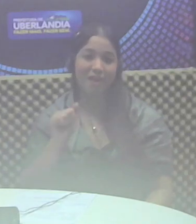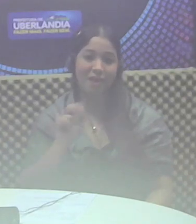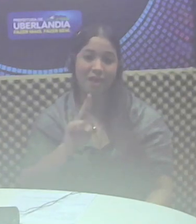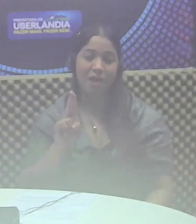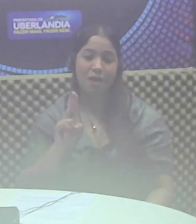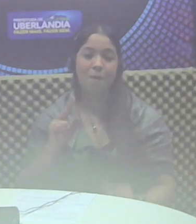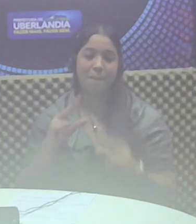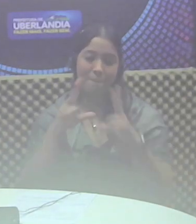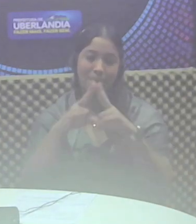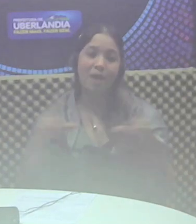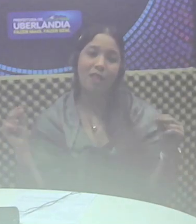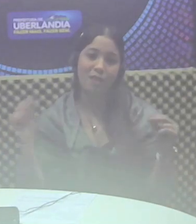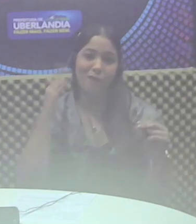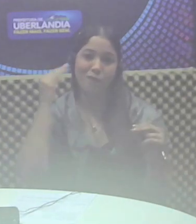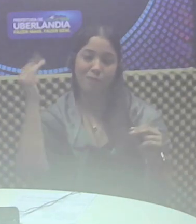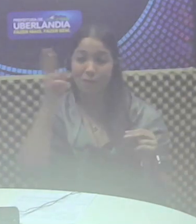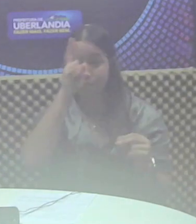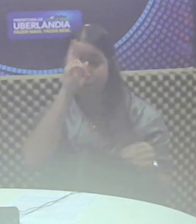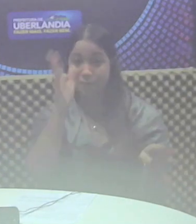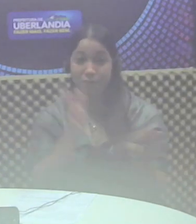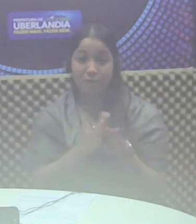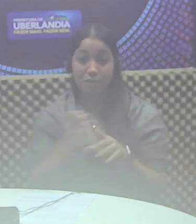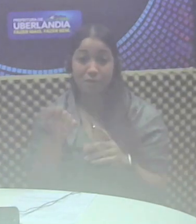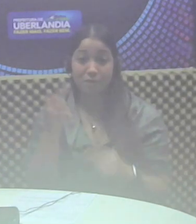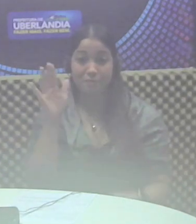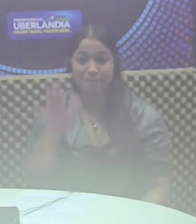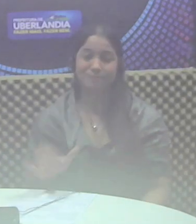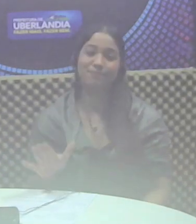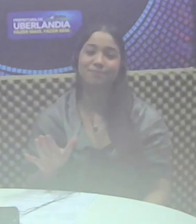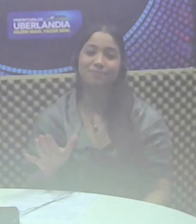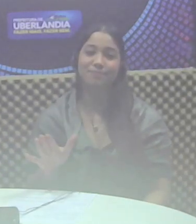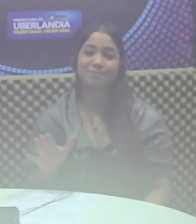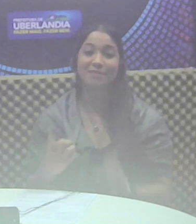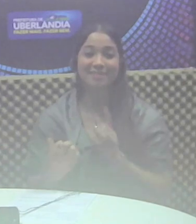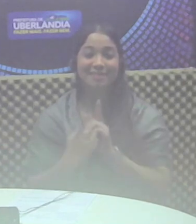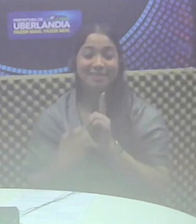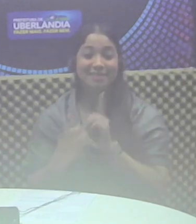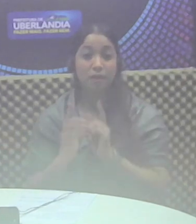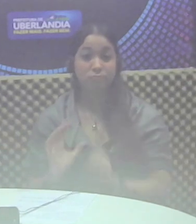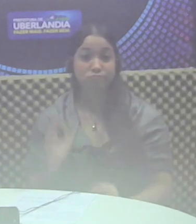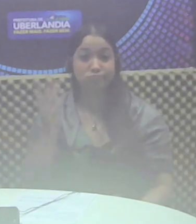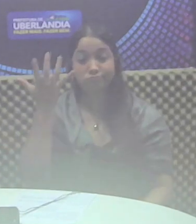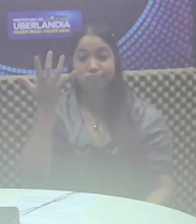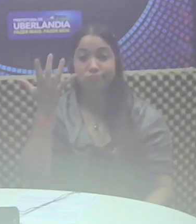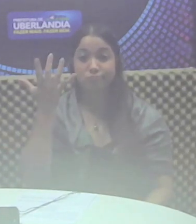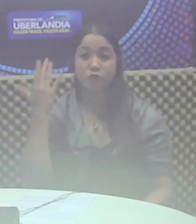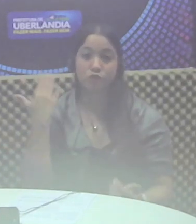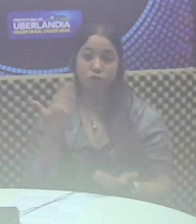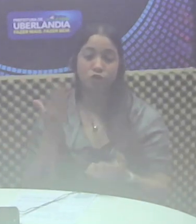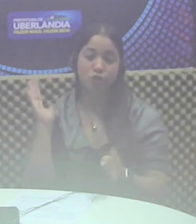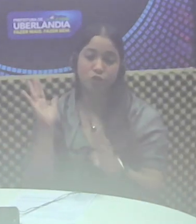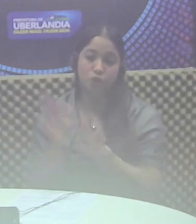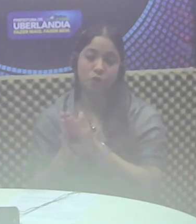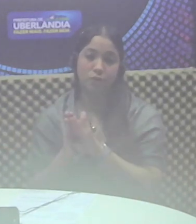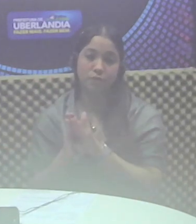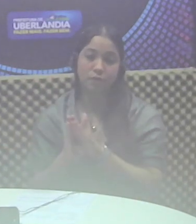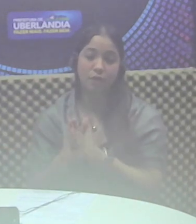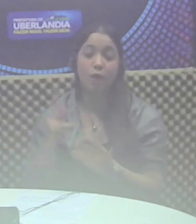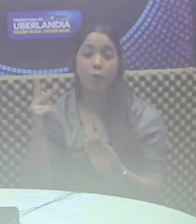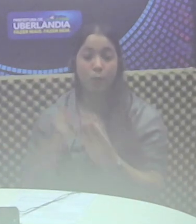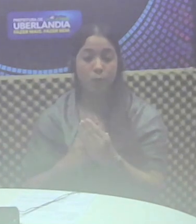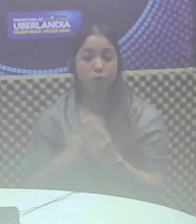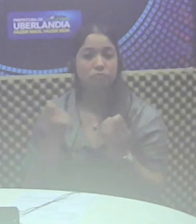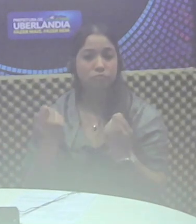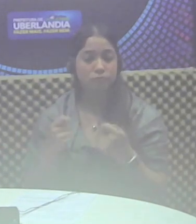Praça Paris de meiodia às 5 da tarde os atendimentos são realizados por ordem de chegada pelo Procom móvel é